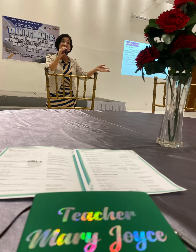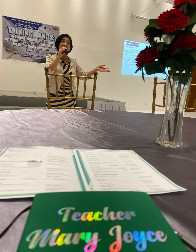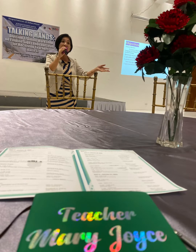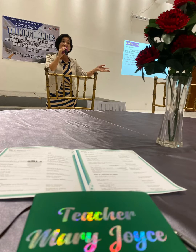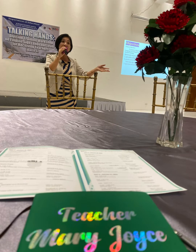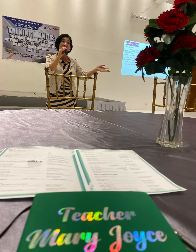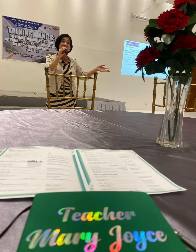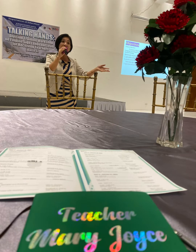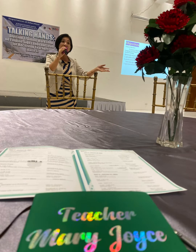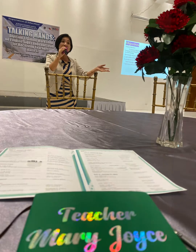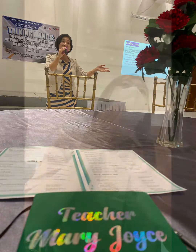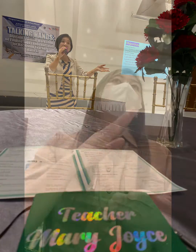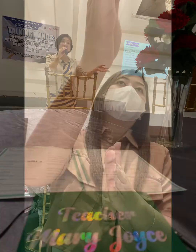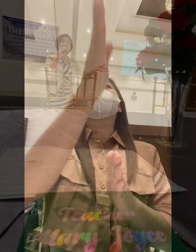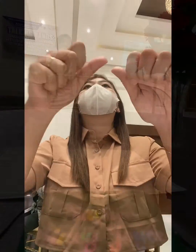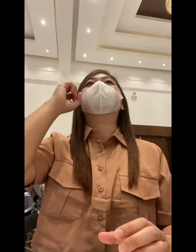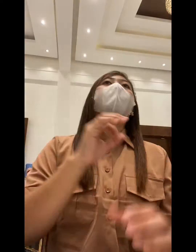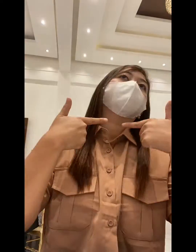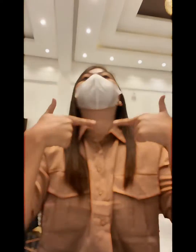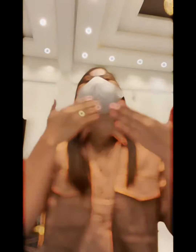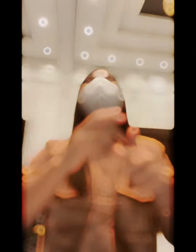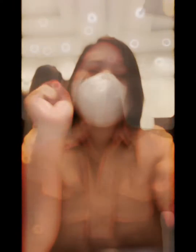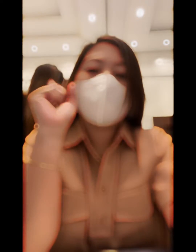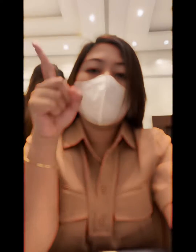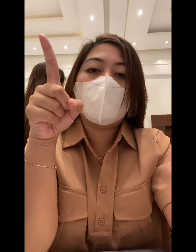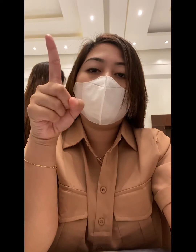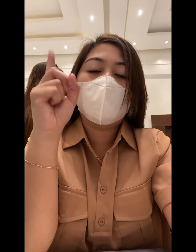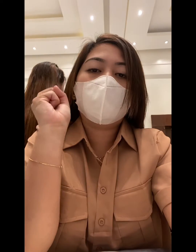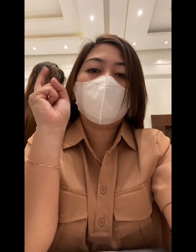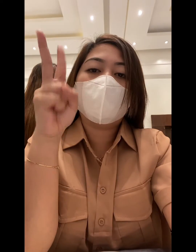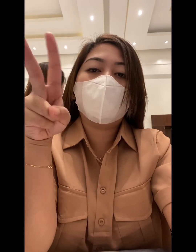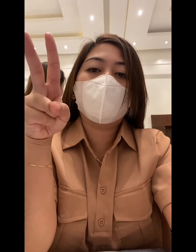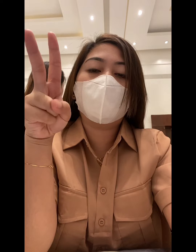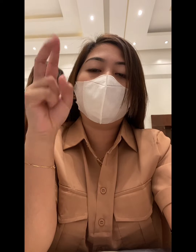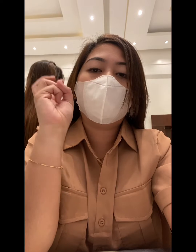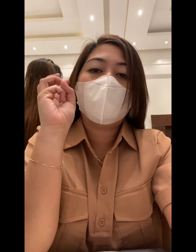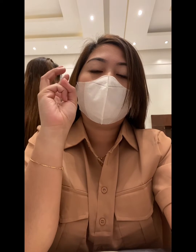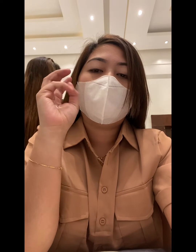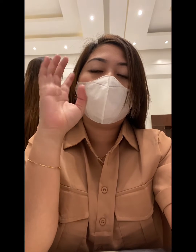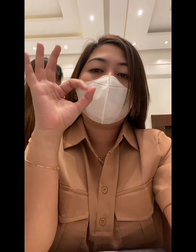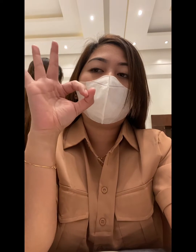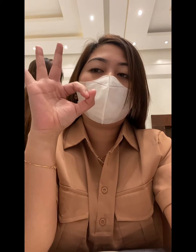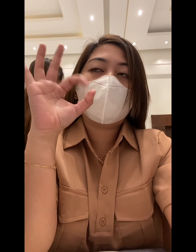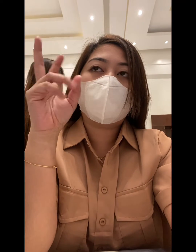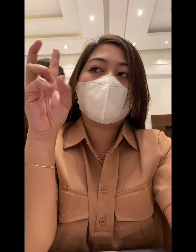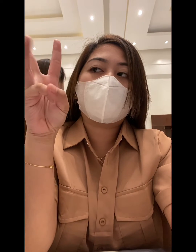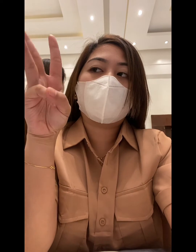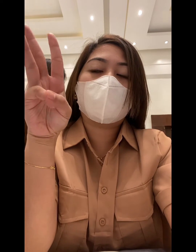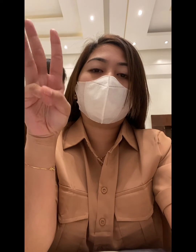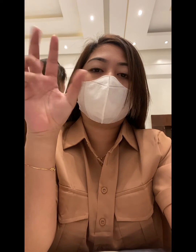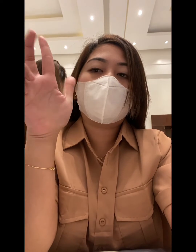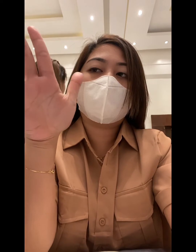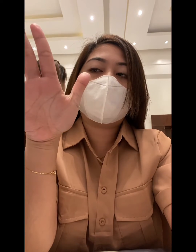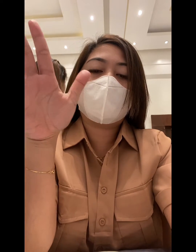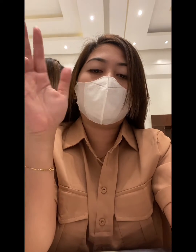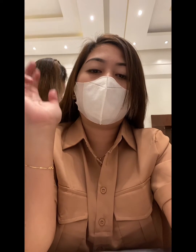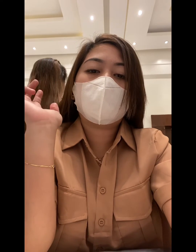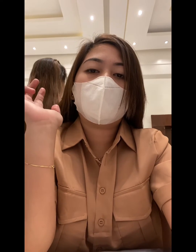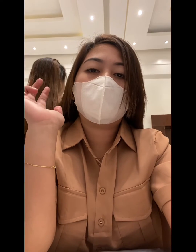Magandang buhay! Ito ang unang araw ng aming training hinggil sa Filipino Sign Language. Sa